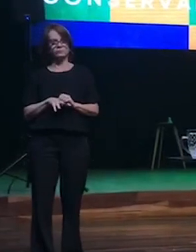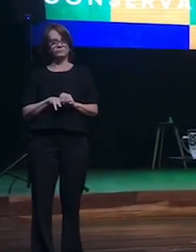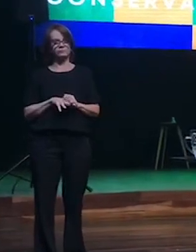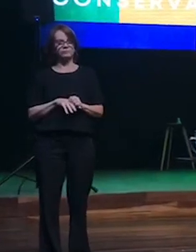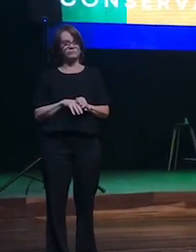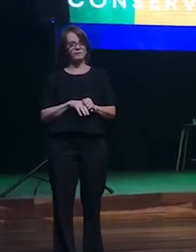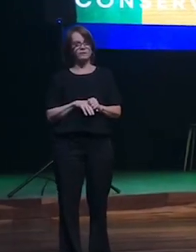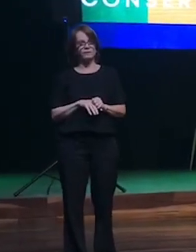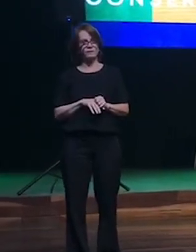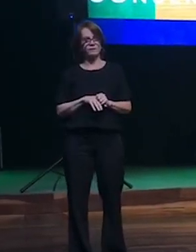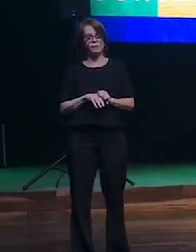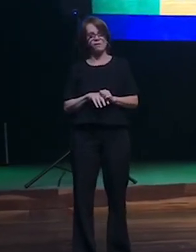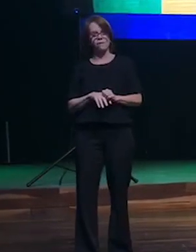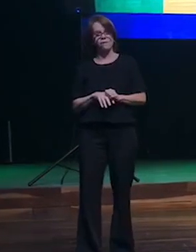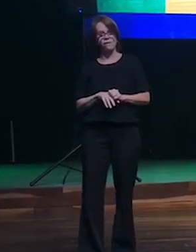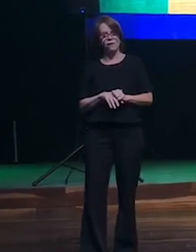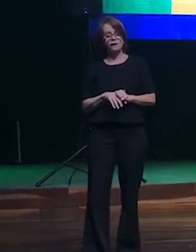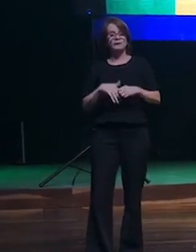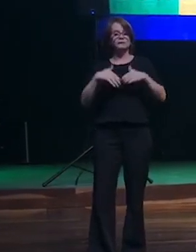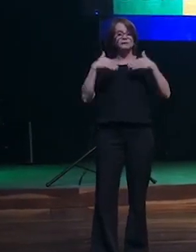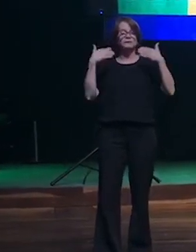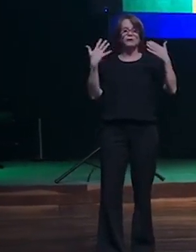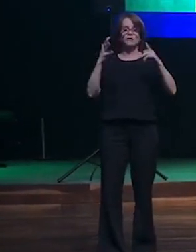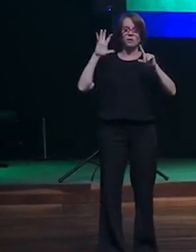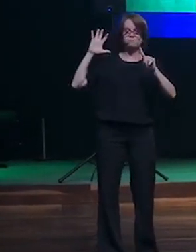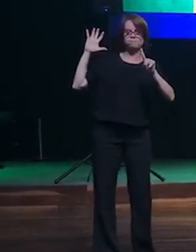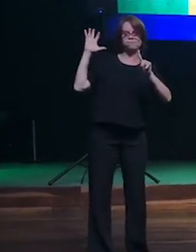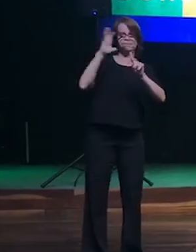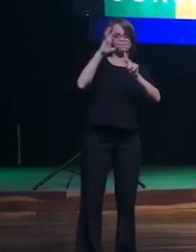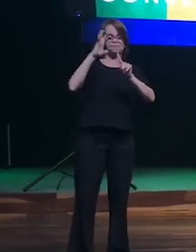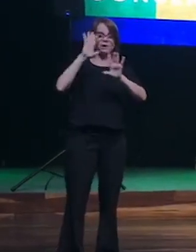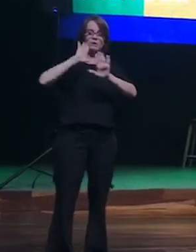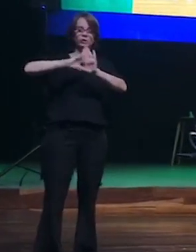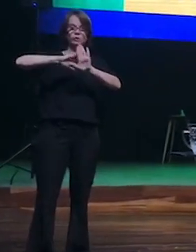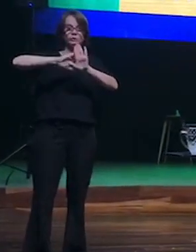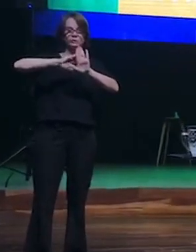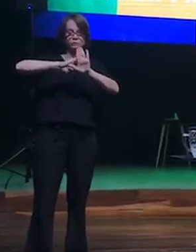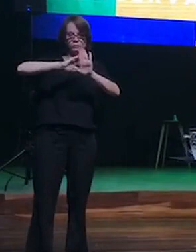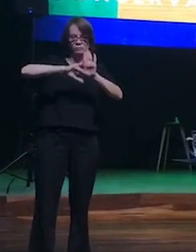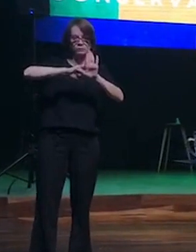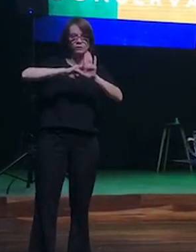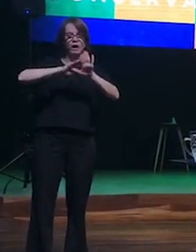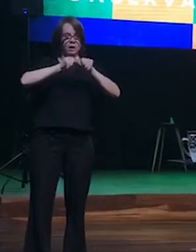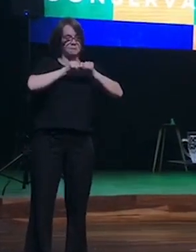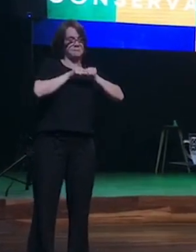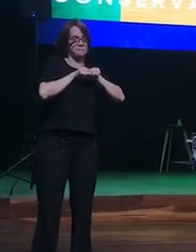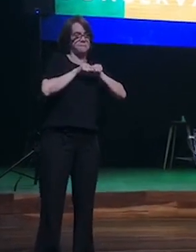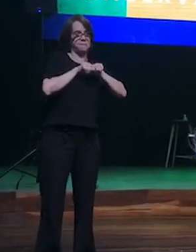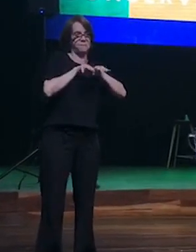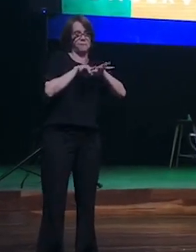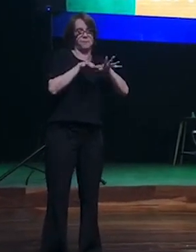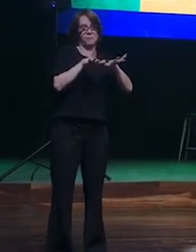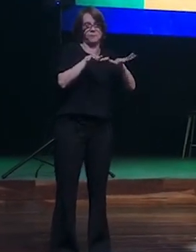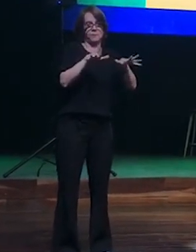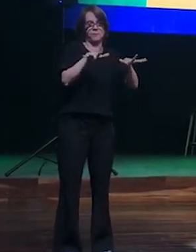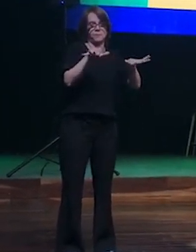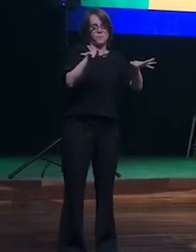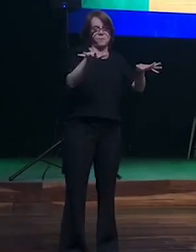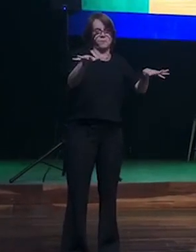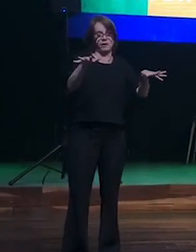E quando essa doutrinação ideológica se pulveriza dessa maneira e o